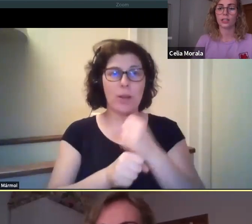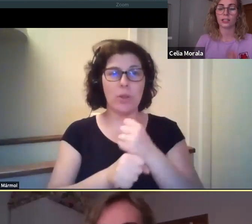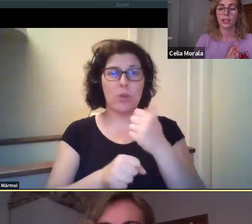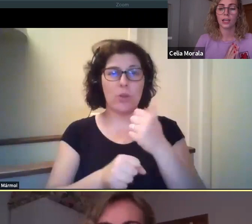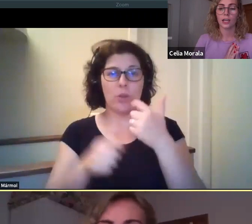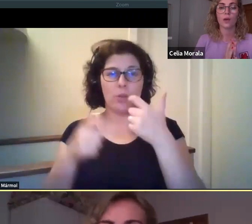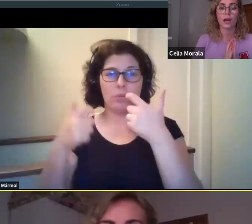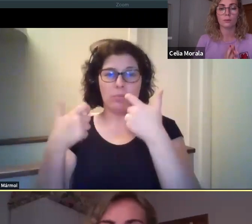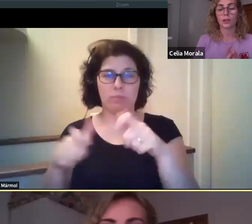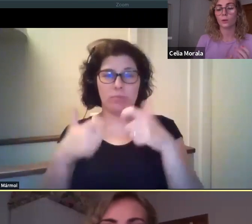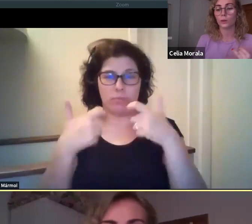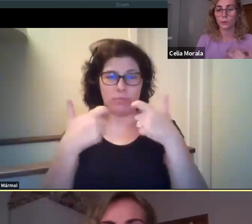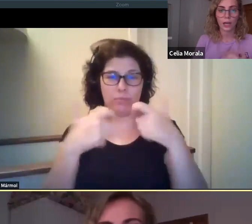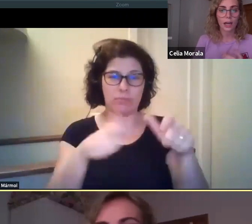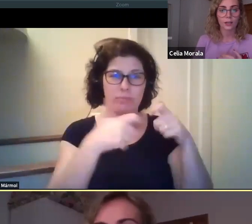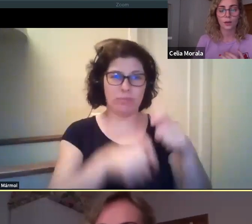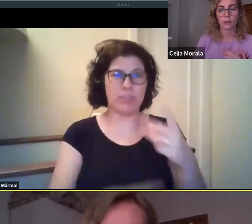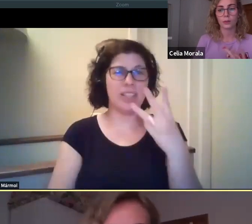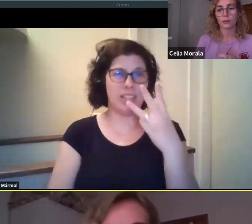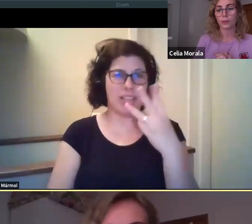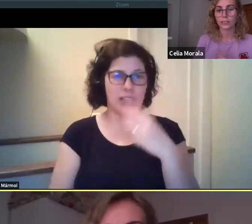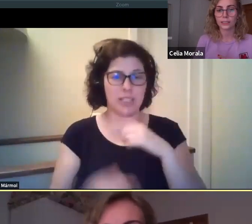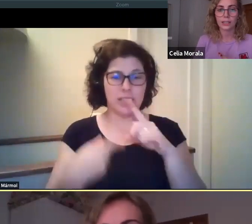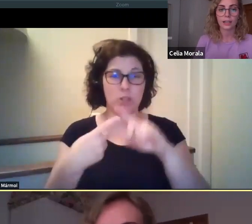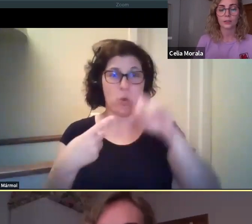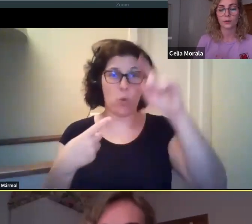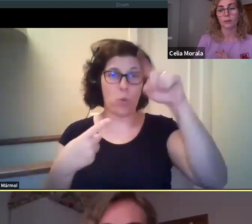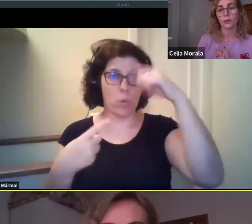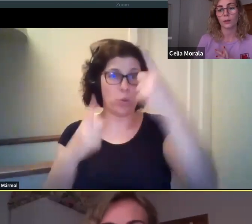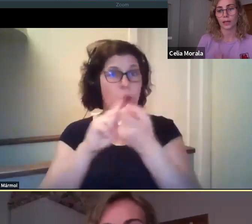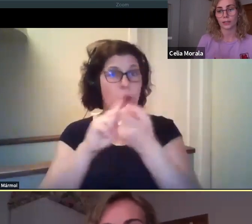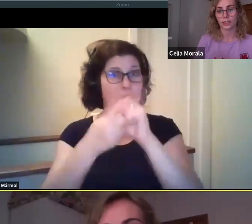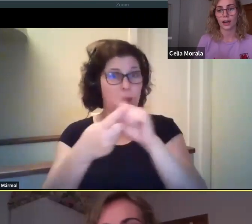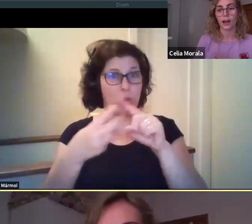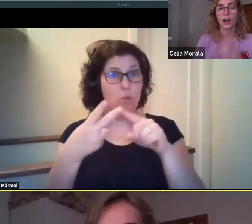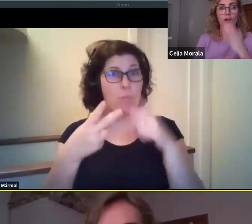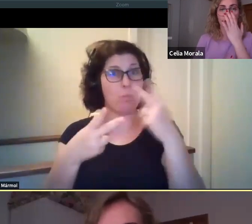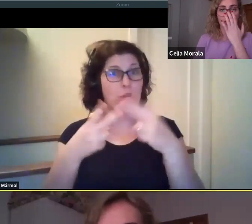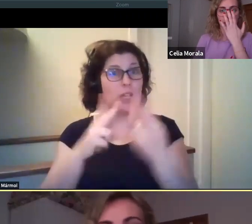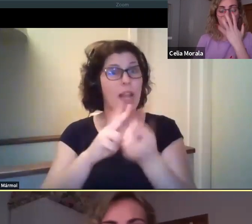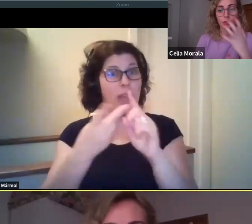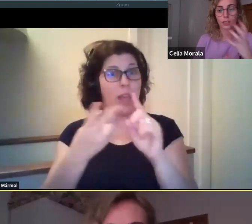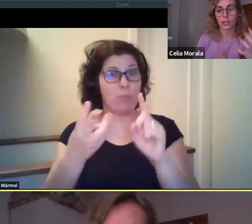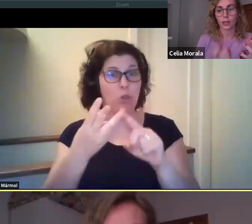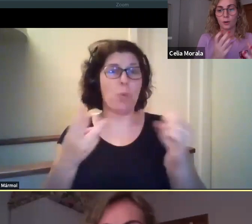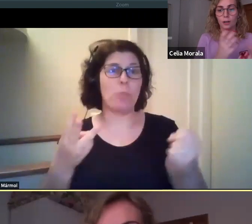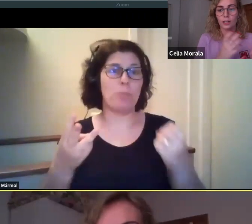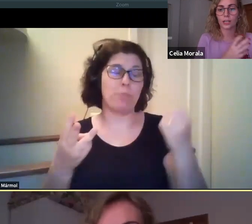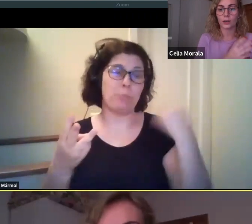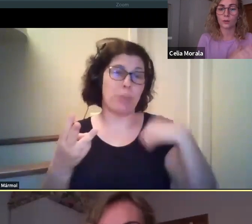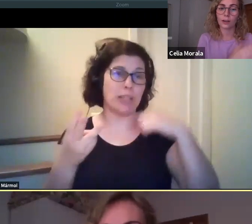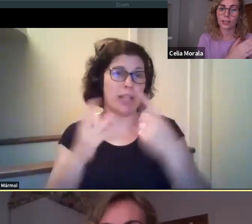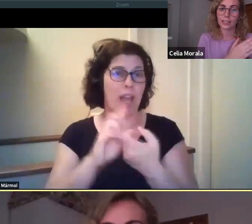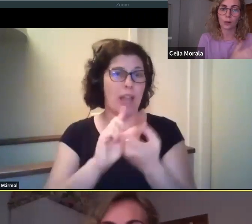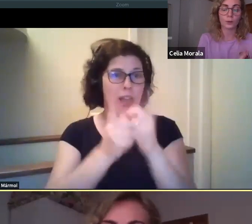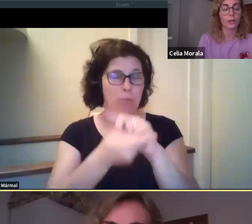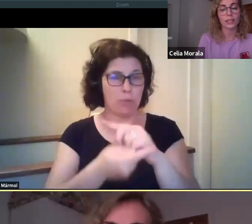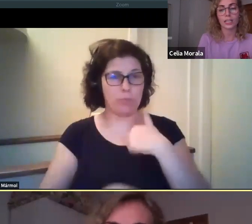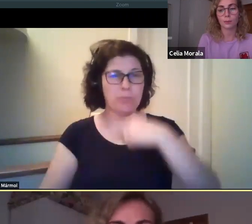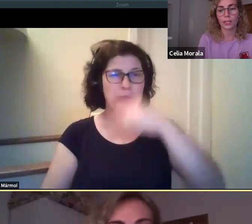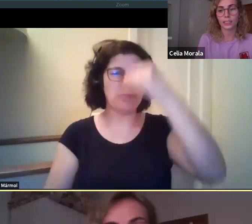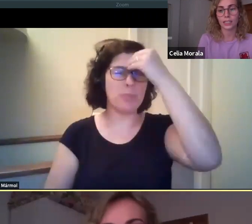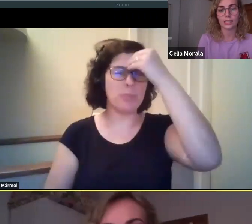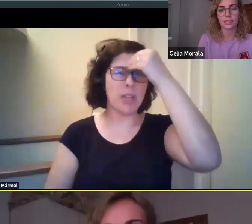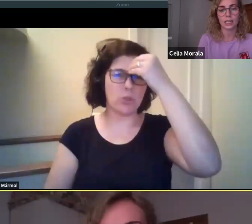¿no? En un cambio de cultura, en un cambio de política y en un cambio de práctica. Consideramos que ni la cultura,